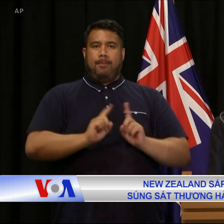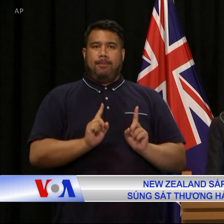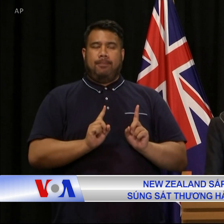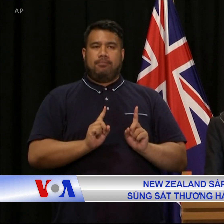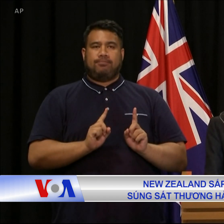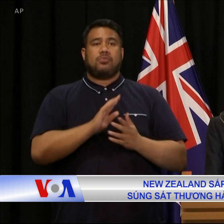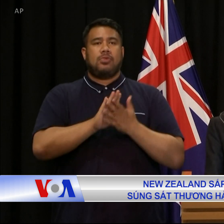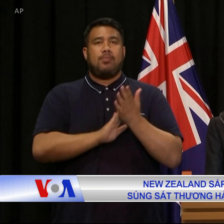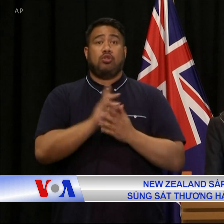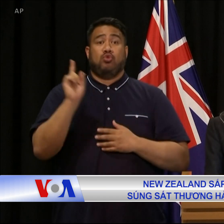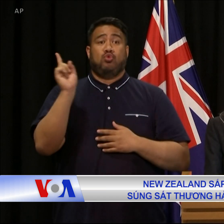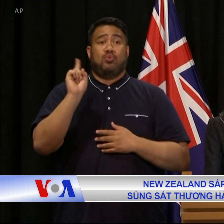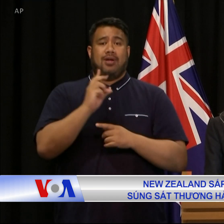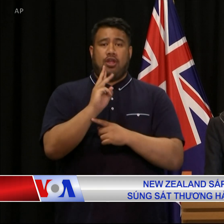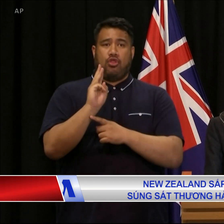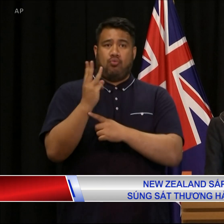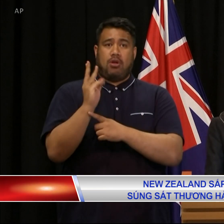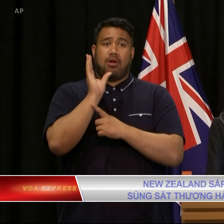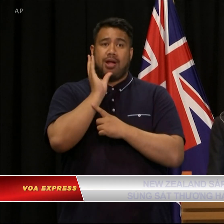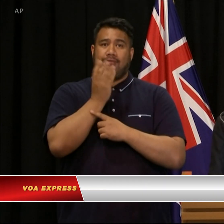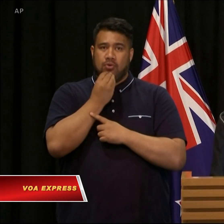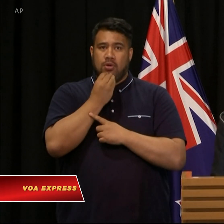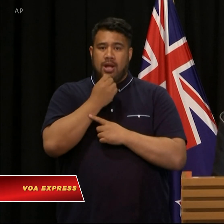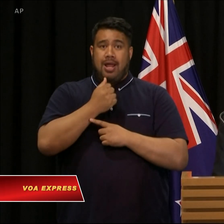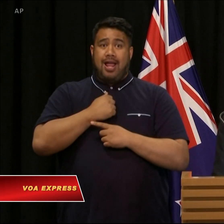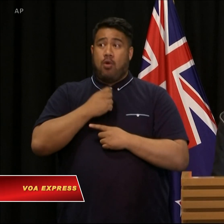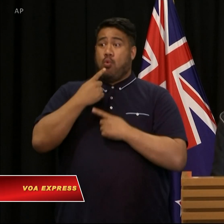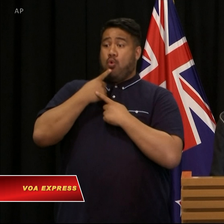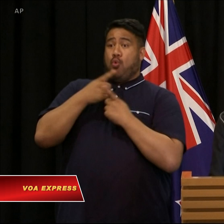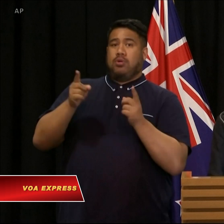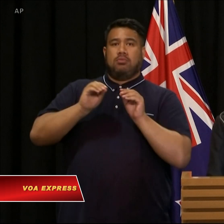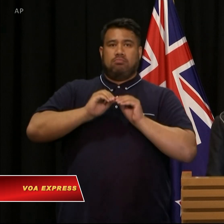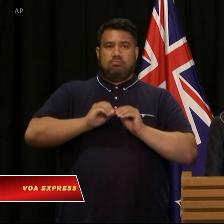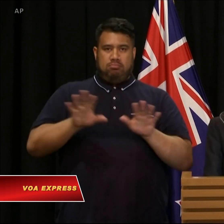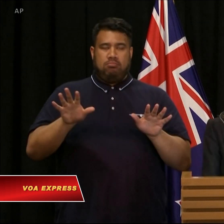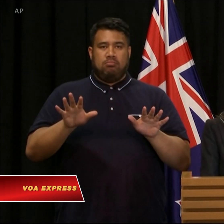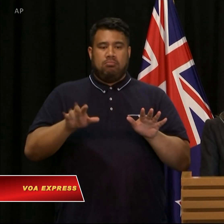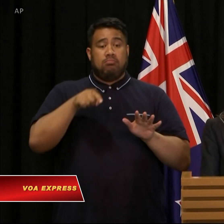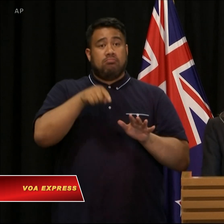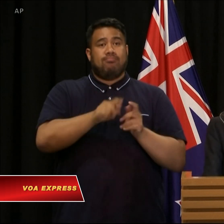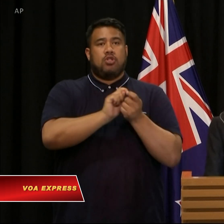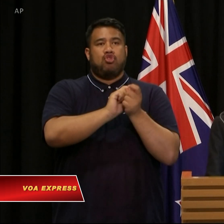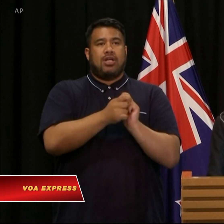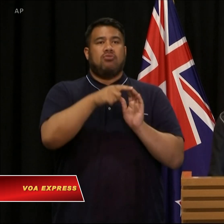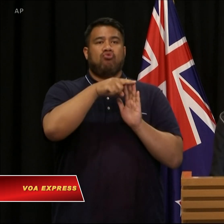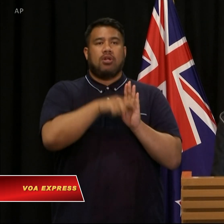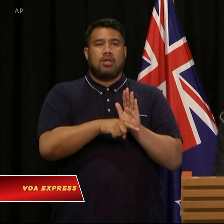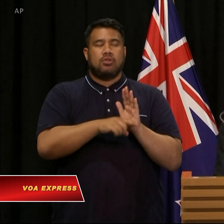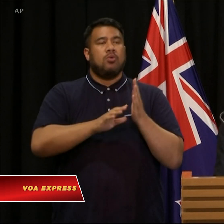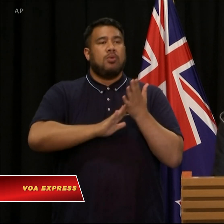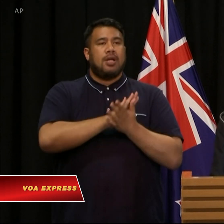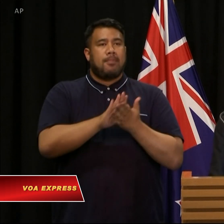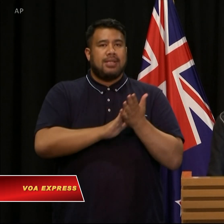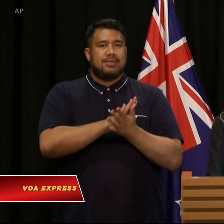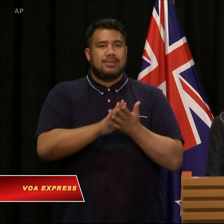Thủ tướng New Zealand Jacinda Ardern ngày 21 tháng 3 tuyên bố súng trường quân sự tấn công và bán tự động sẽ bị cấm ở nước này theo các